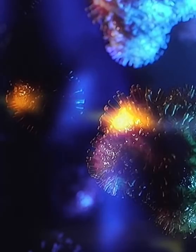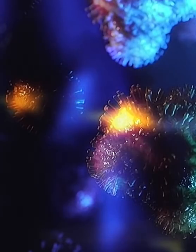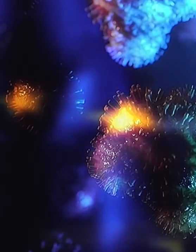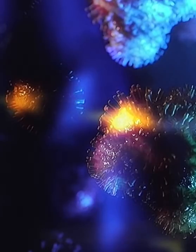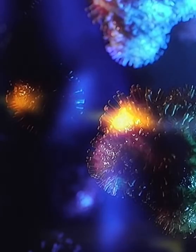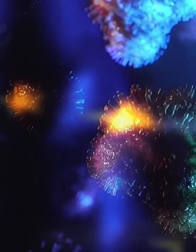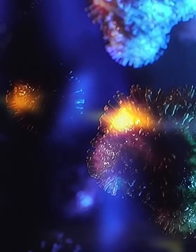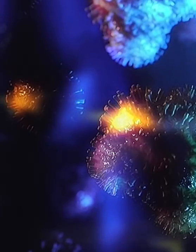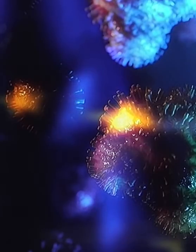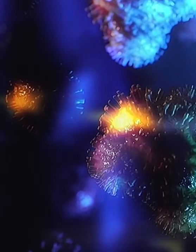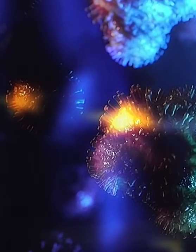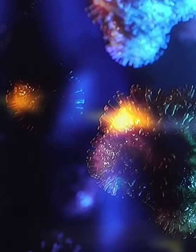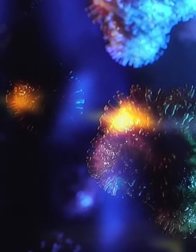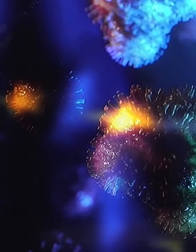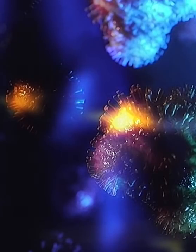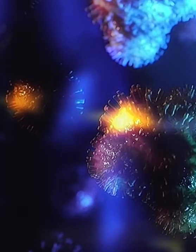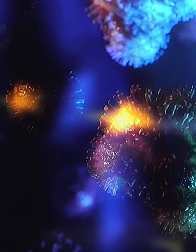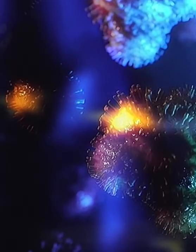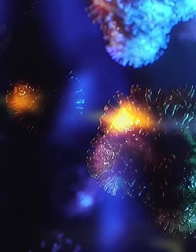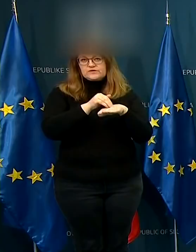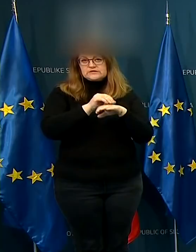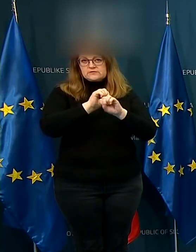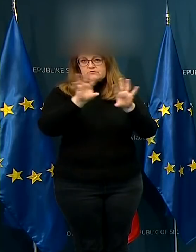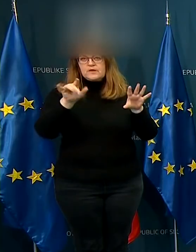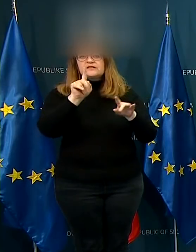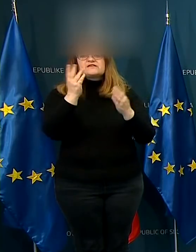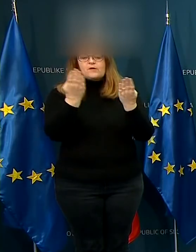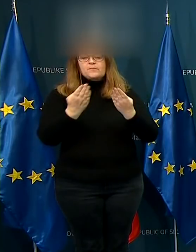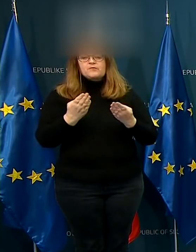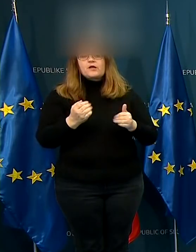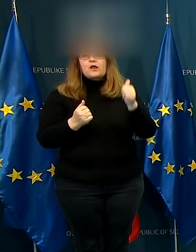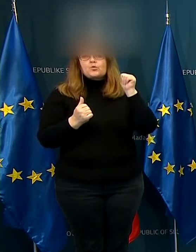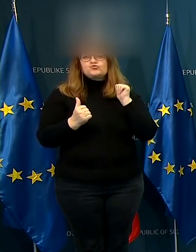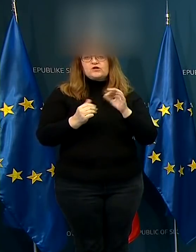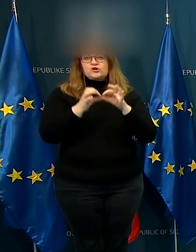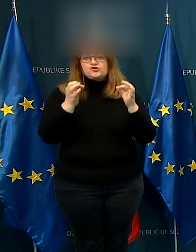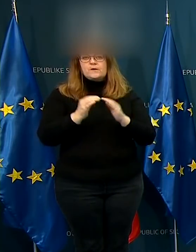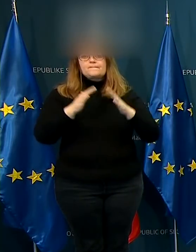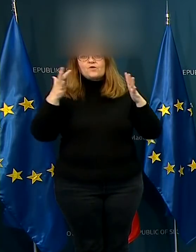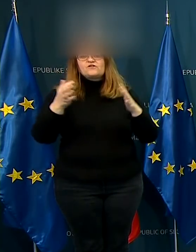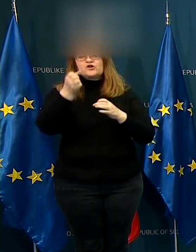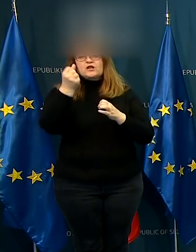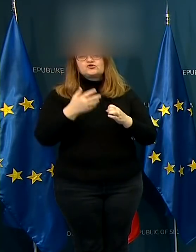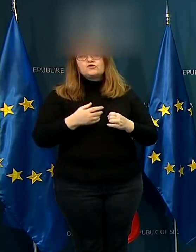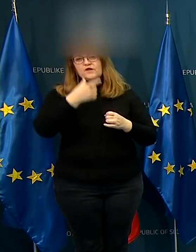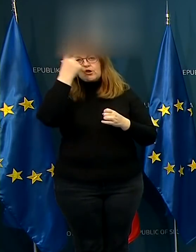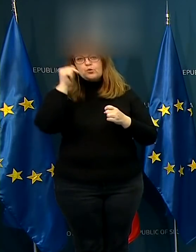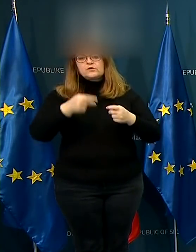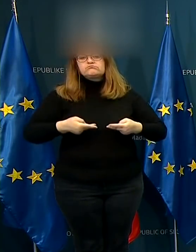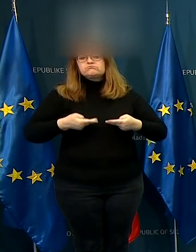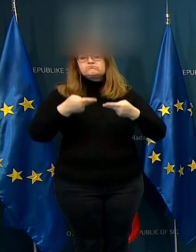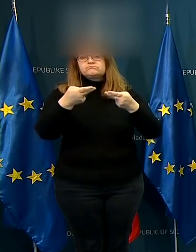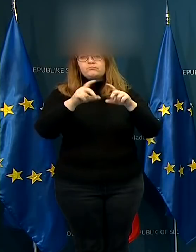Boštjan Koritnik in vladni govorec Jelko Kacin. V primerjavi s včerajšnjim dnem povečalo število hospitaliziranih